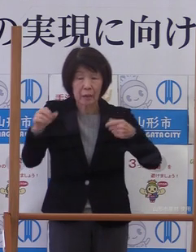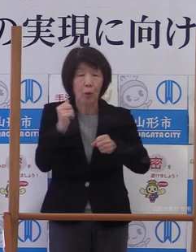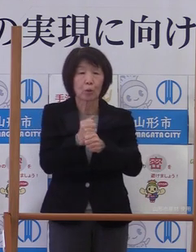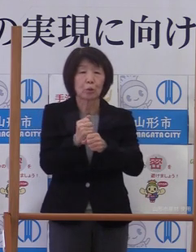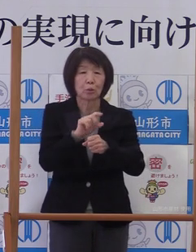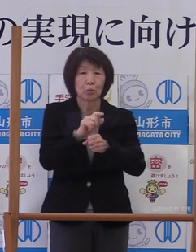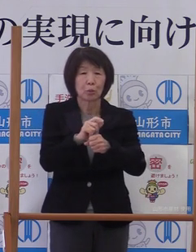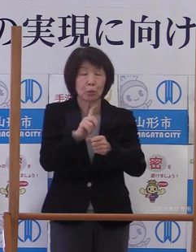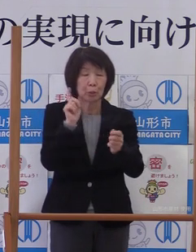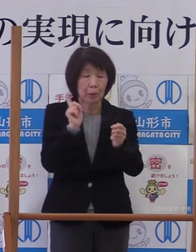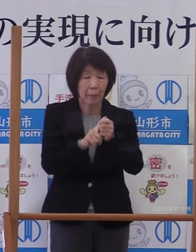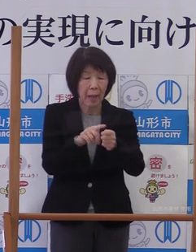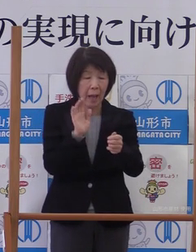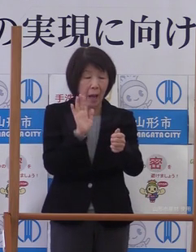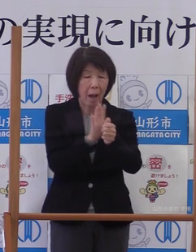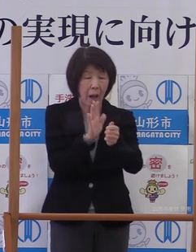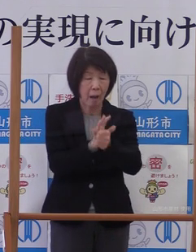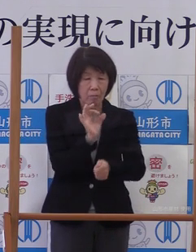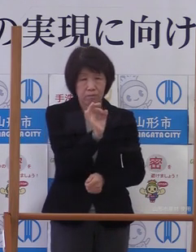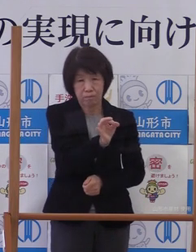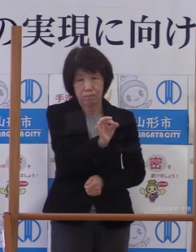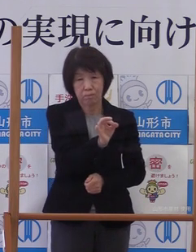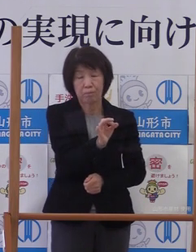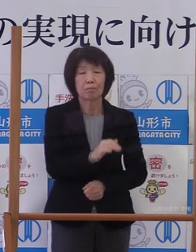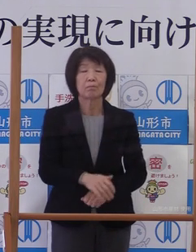奨励金を交付します。